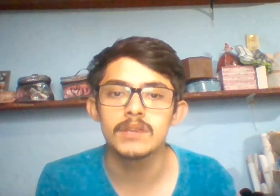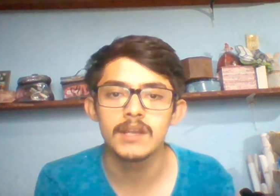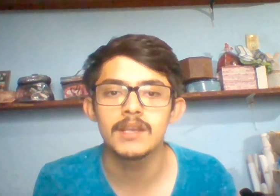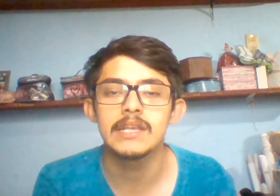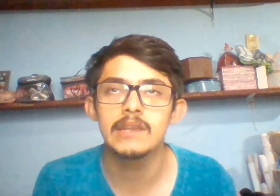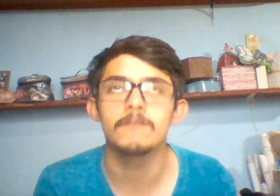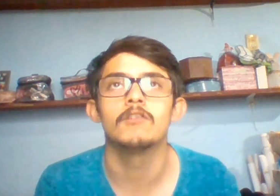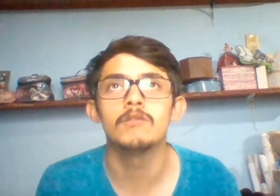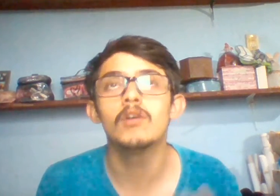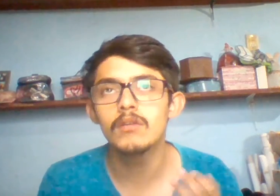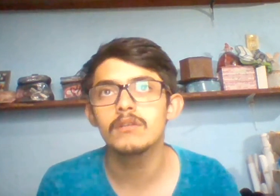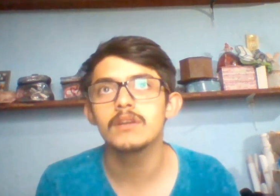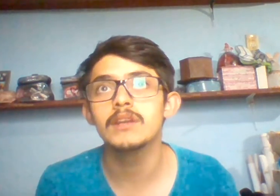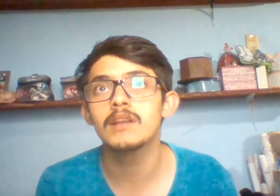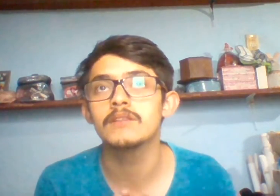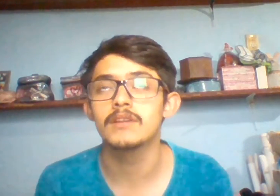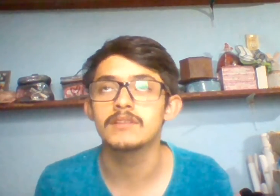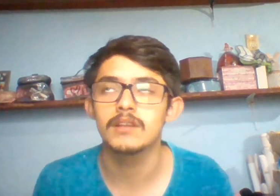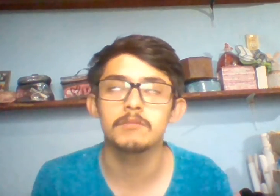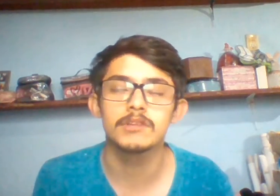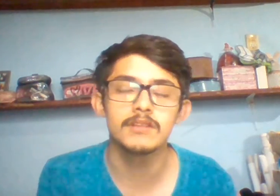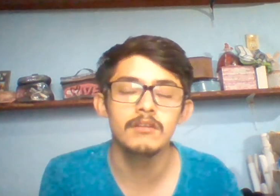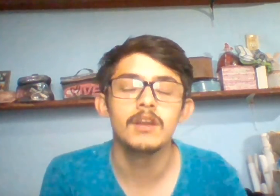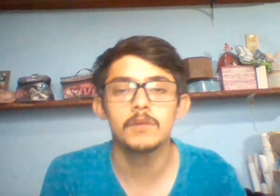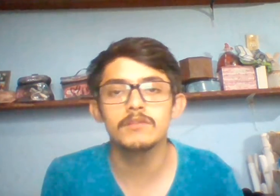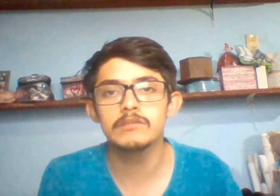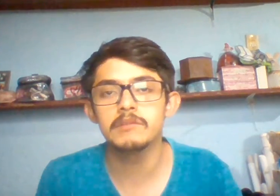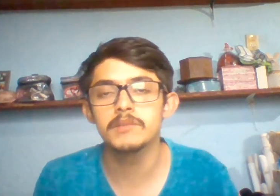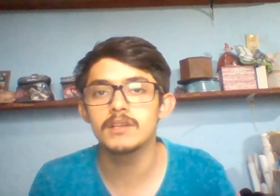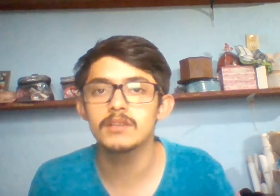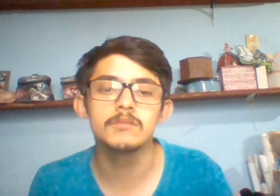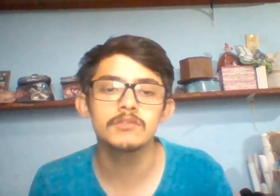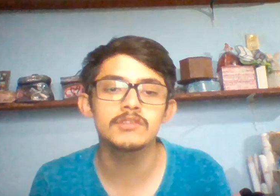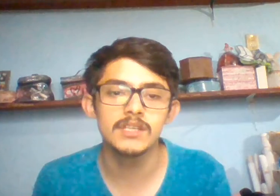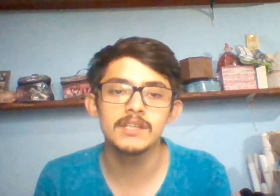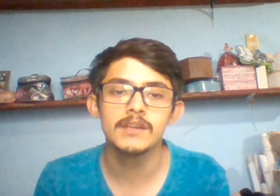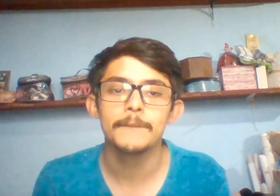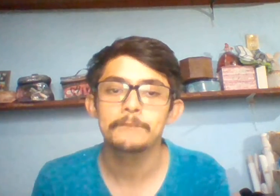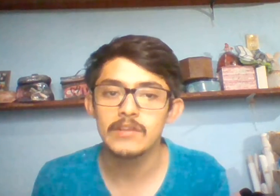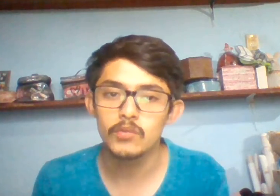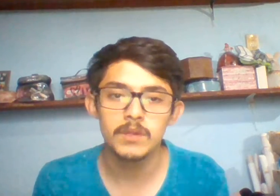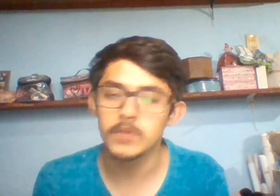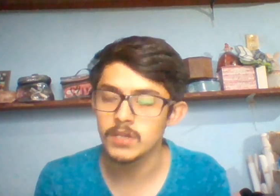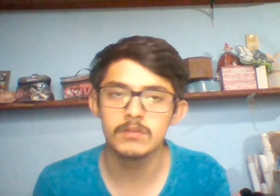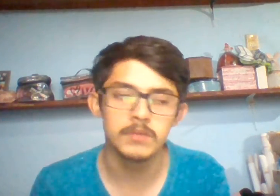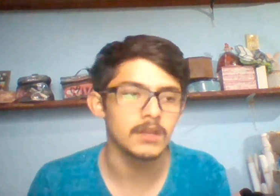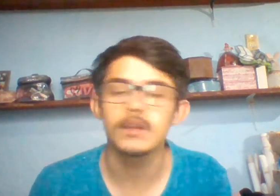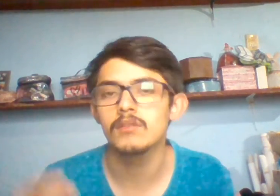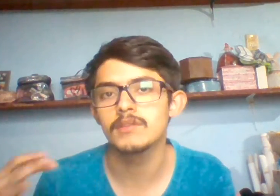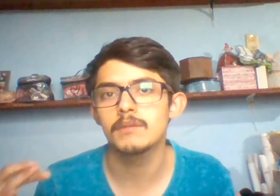voltaje y el diferencial de potencial. Bueno, estuve investigando mucho y estuve viendo videos, estaba